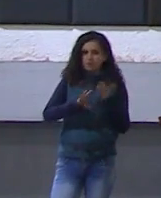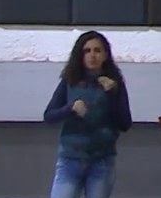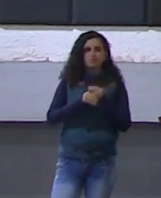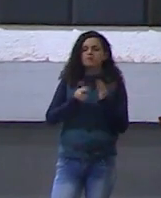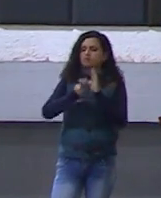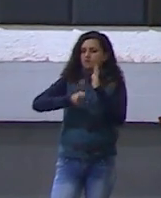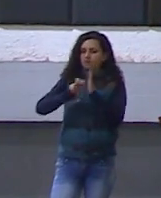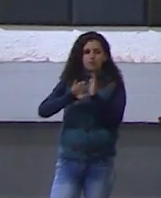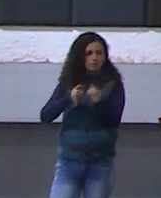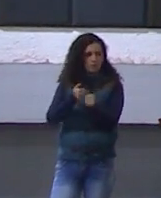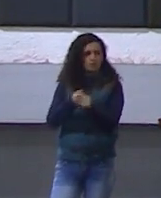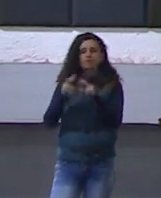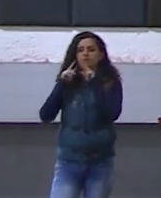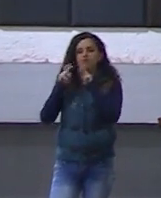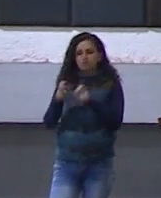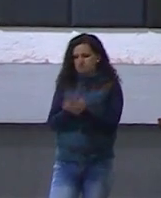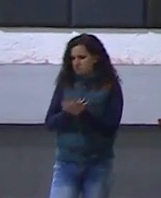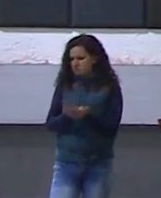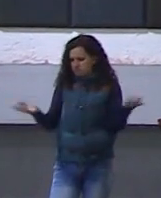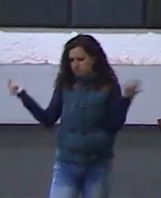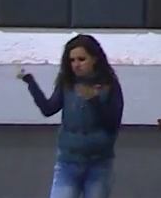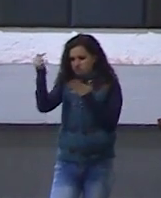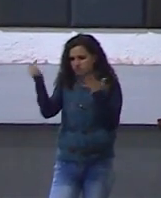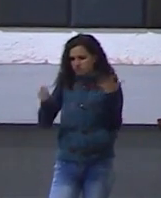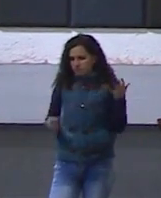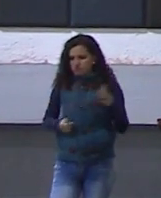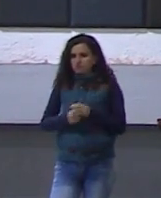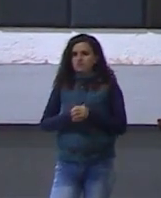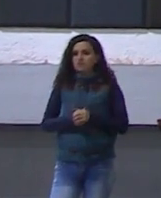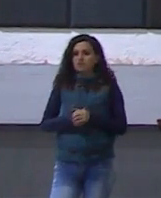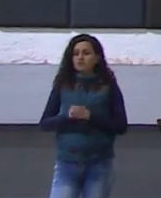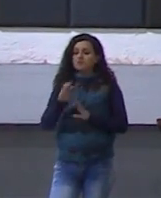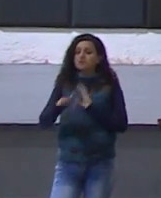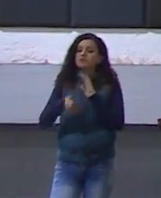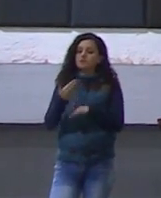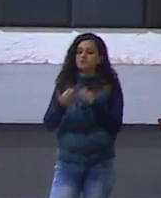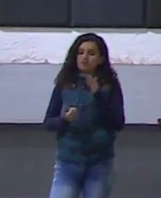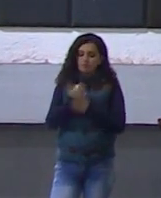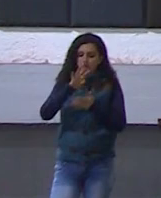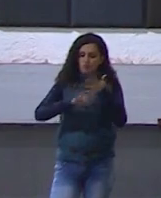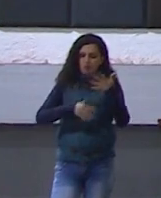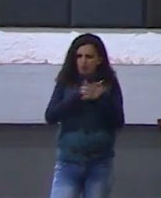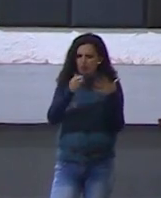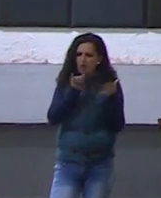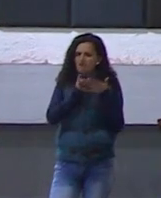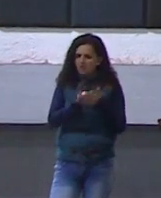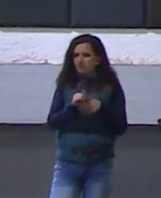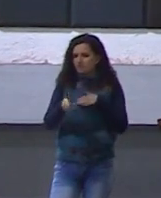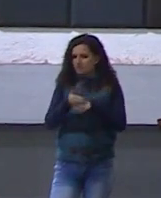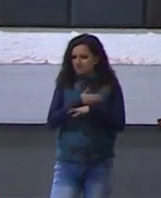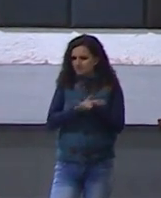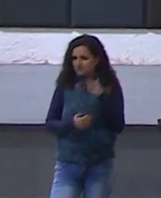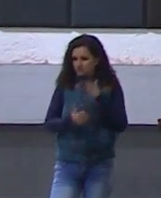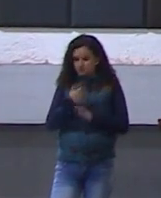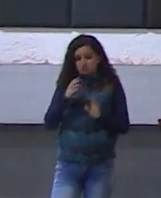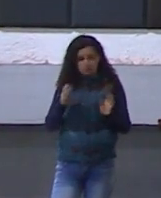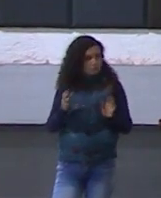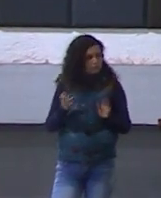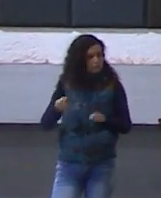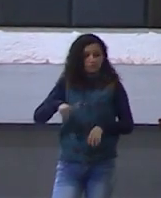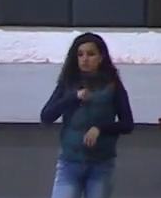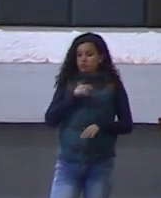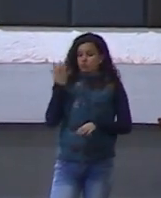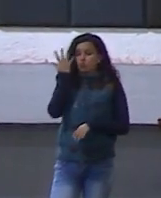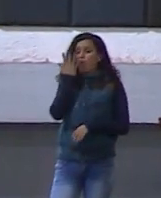el entrenamiento la investigación etcétera etcétera empezó con un horario especial algo que es muy interesante no madrugamos